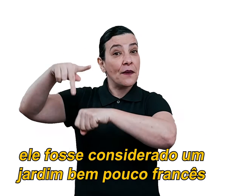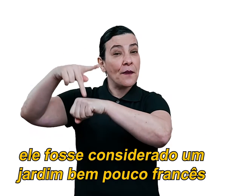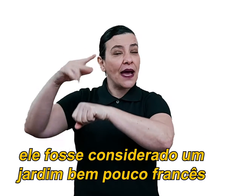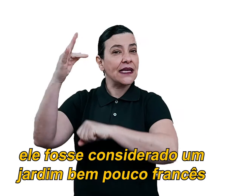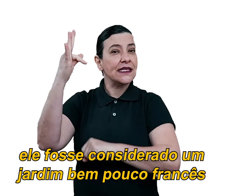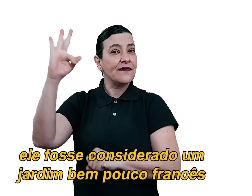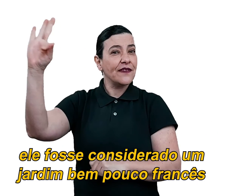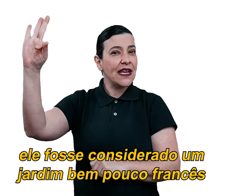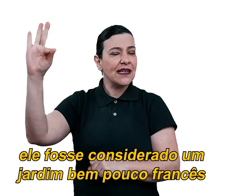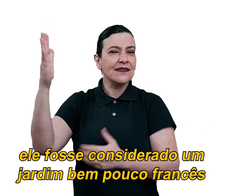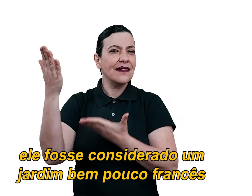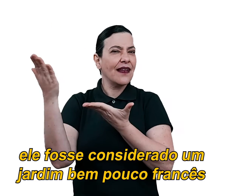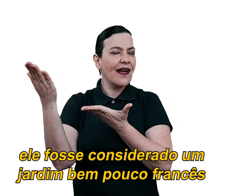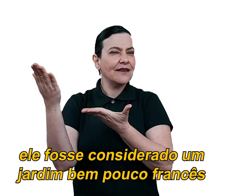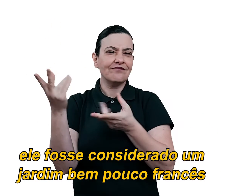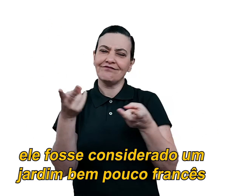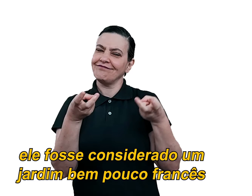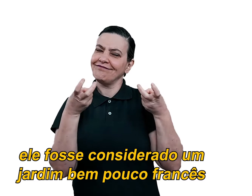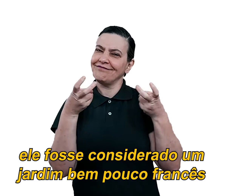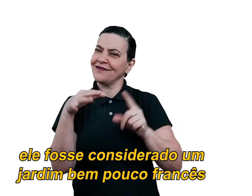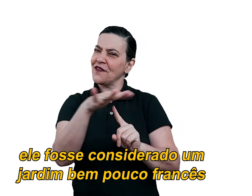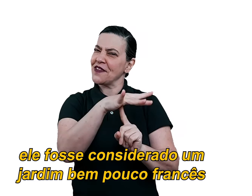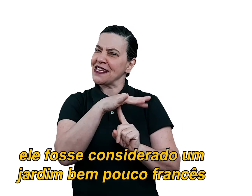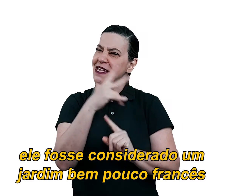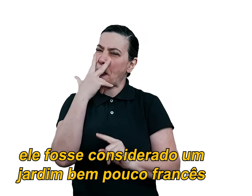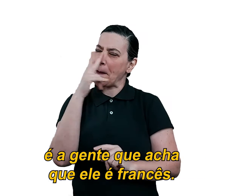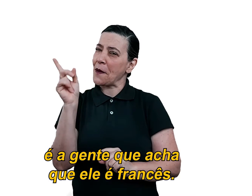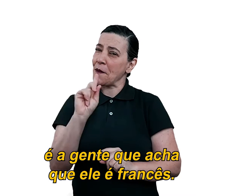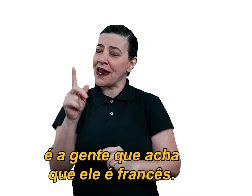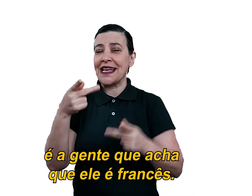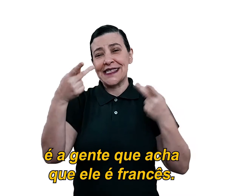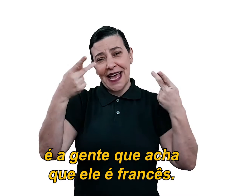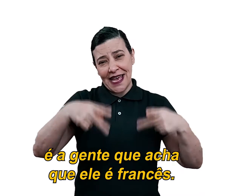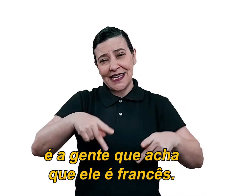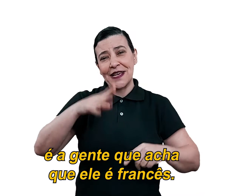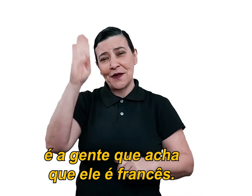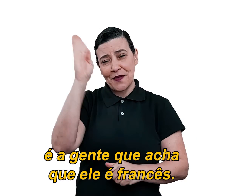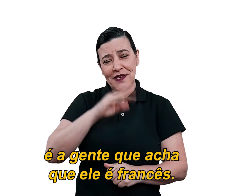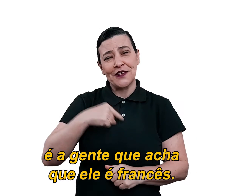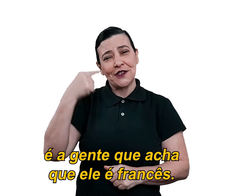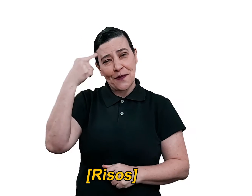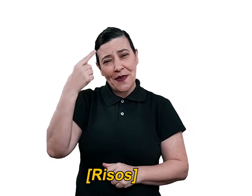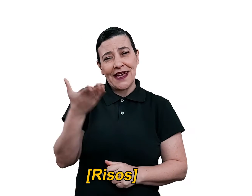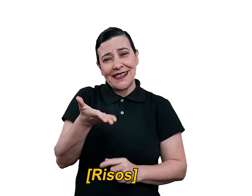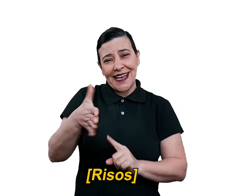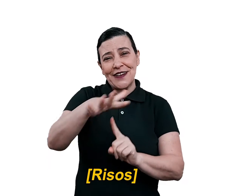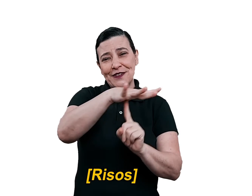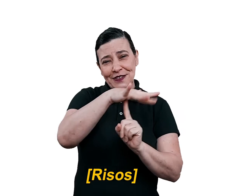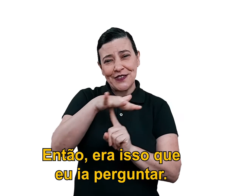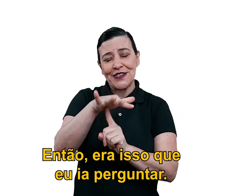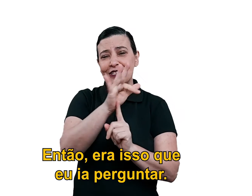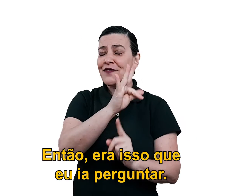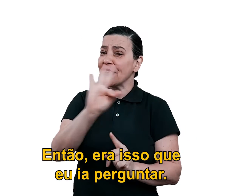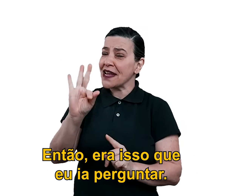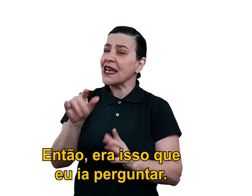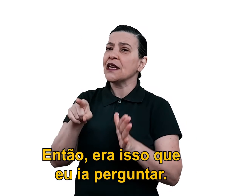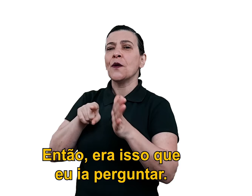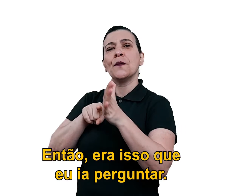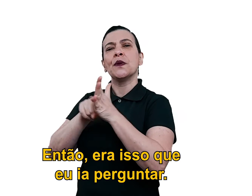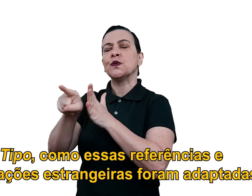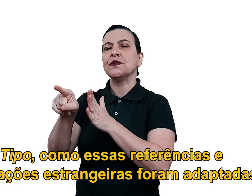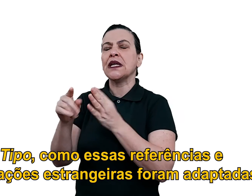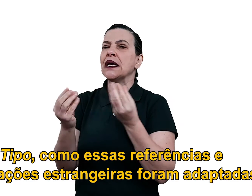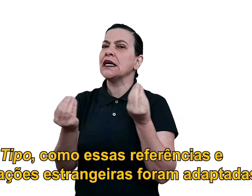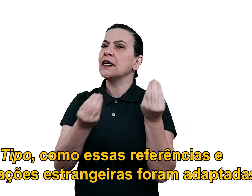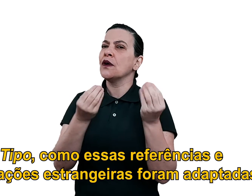França, ele fosse ser considerado um jardim bem pouco francês, né? A gente é que acha que ele é muito francês. Então, era isso que eu ia